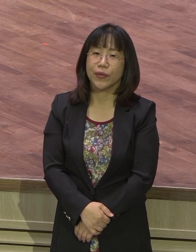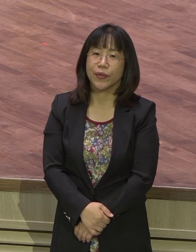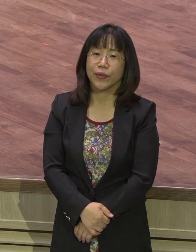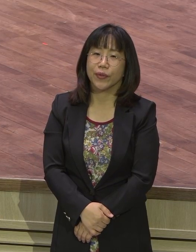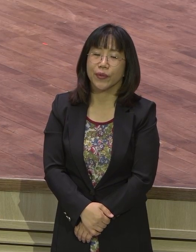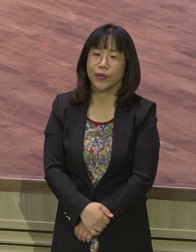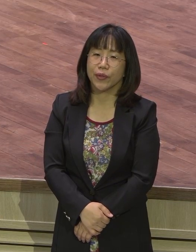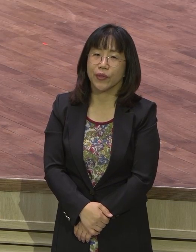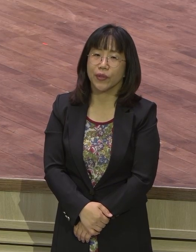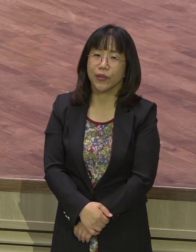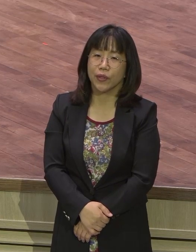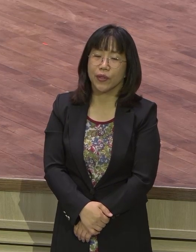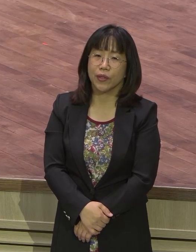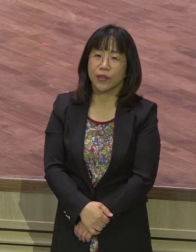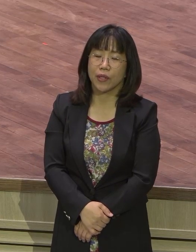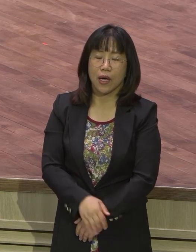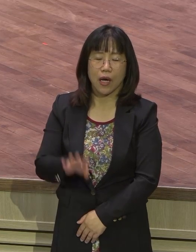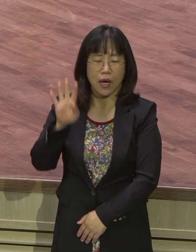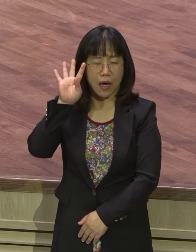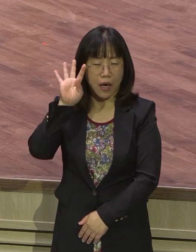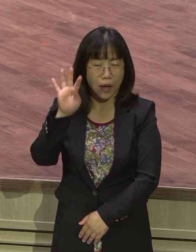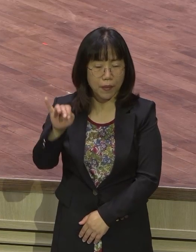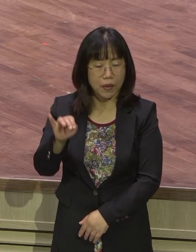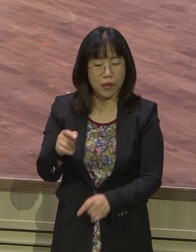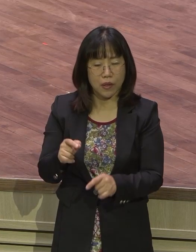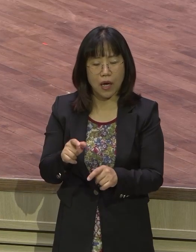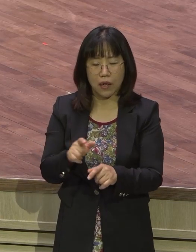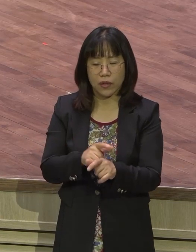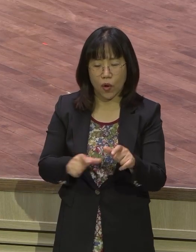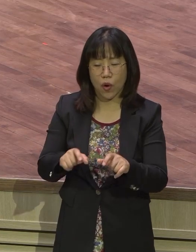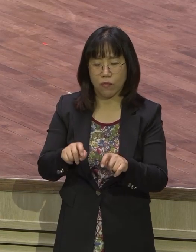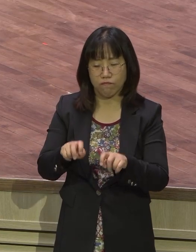갈수록 그렇게 조금 늘어났는데